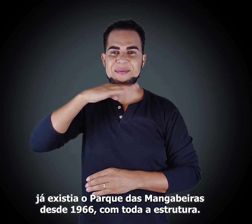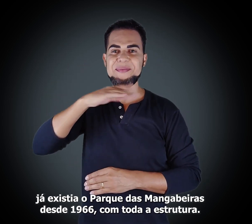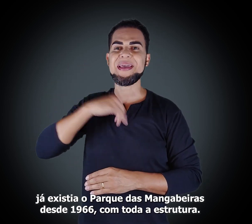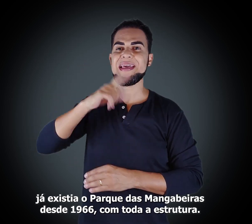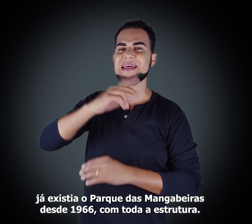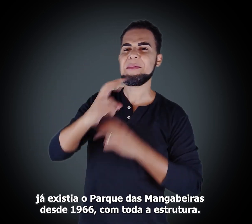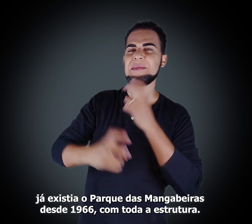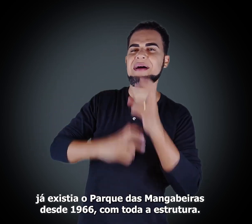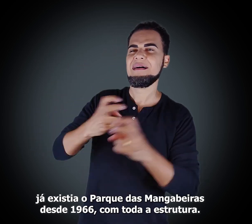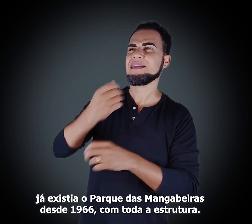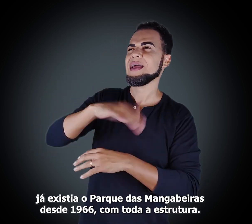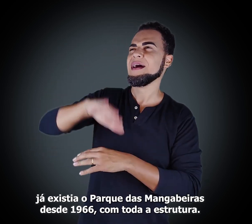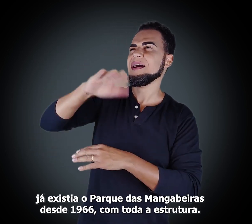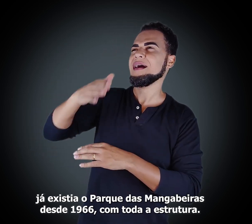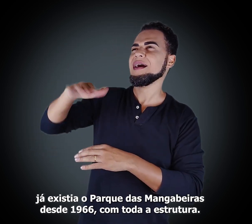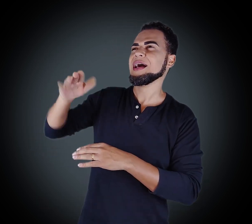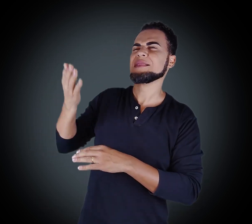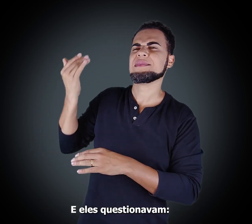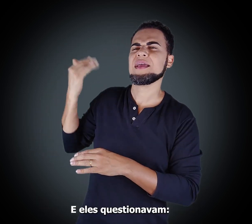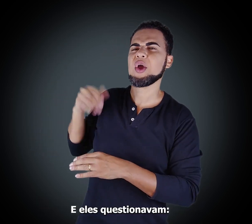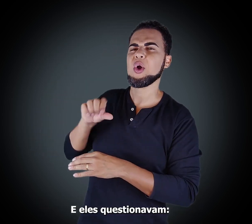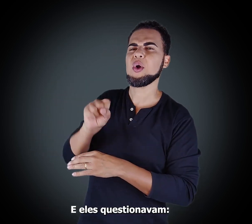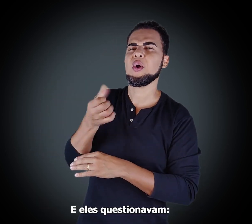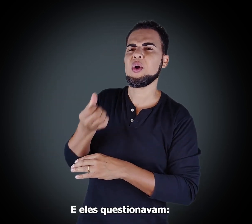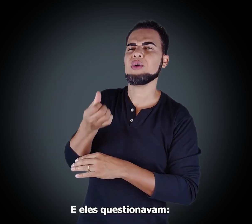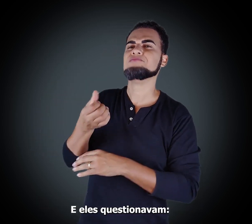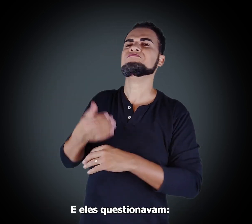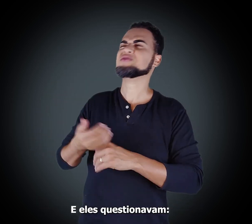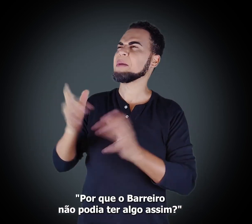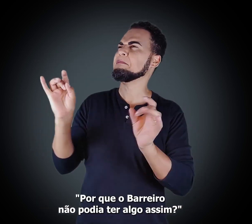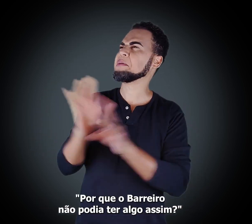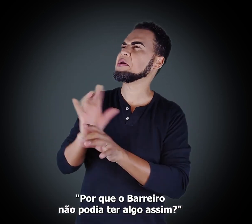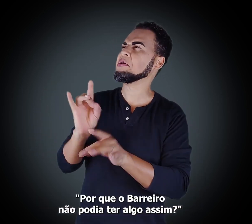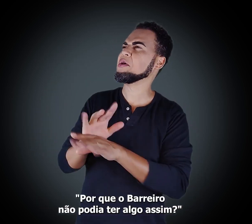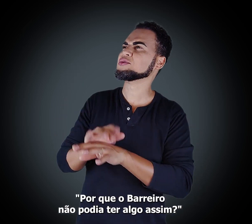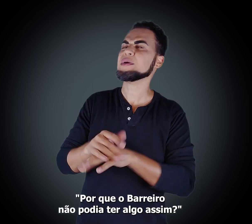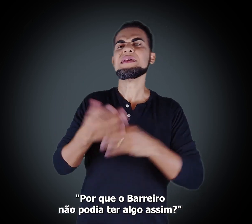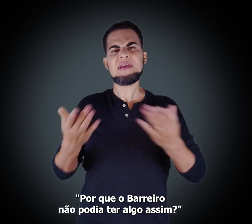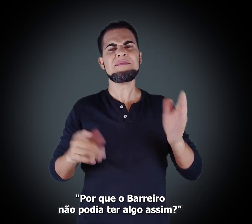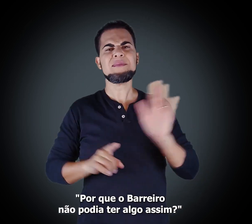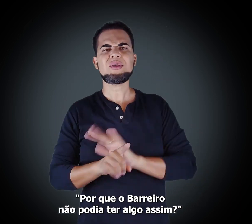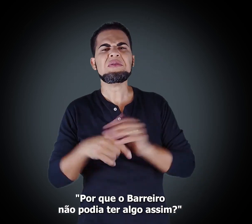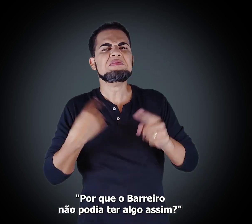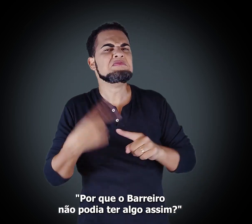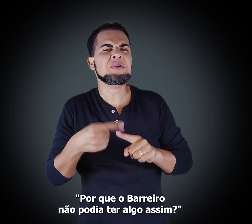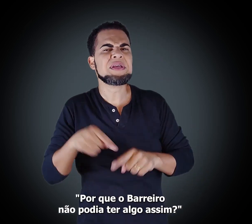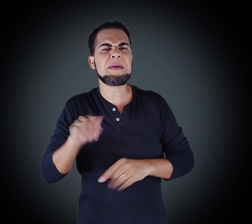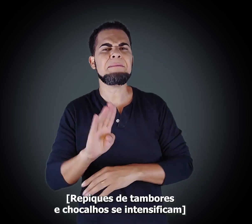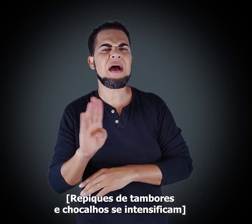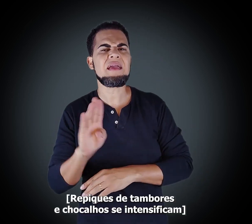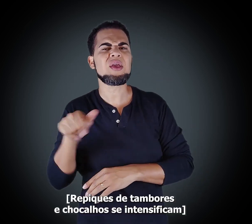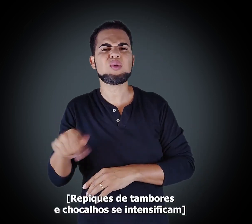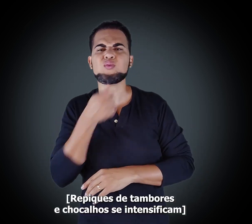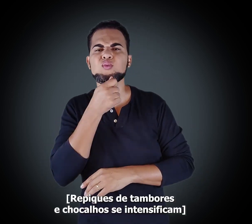66, com toda a estrutura. E eles questionavam por que o Barreiro não podia ter algo assim.